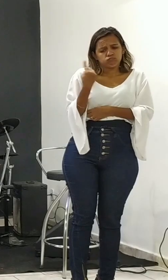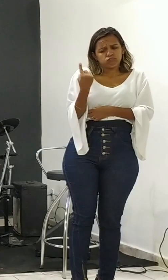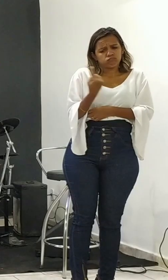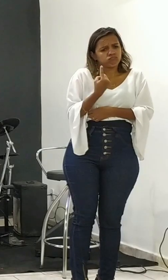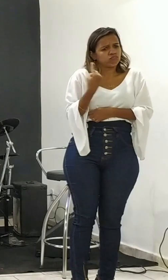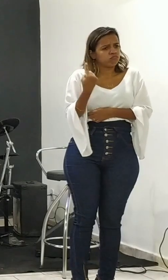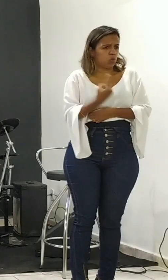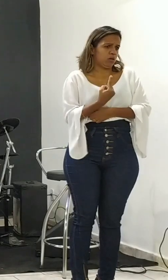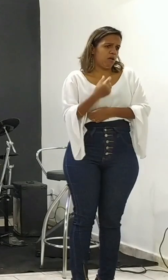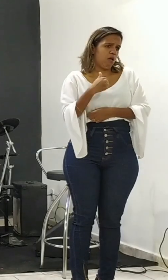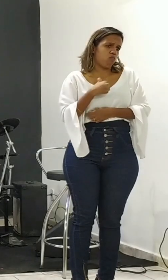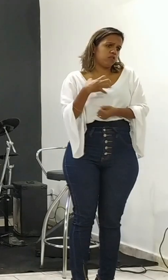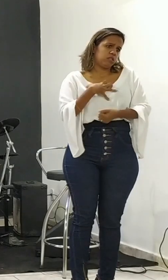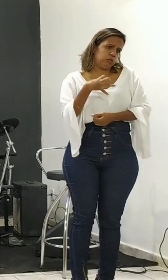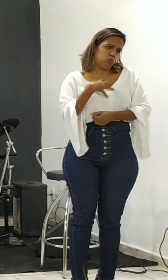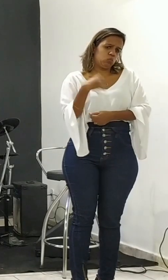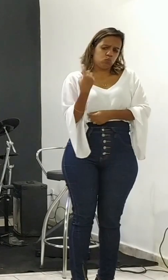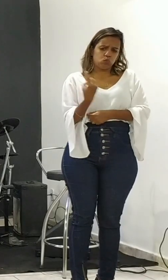solidão.